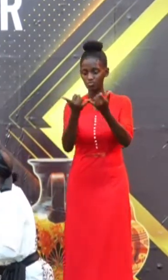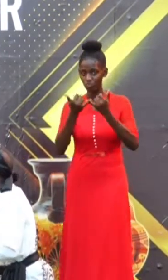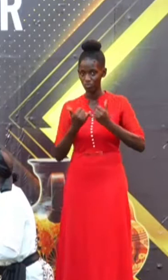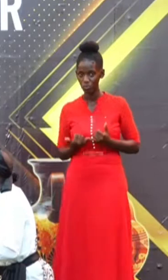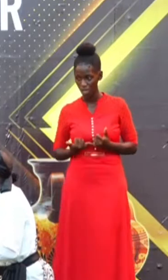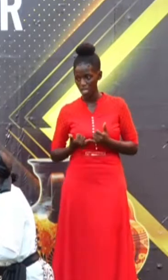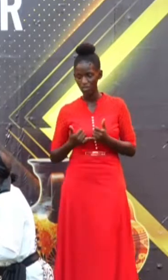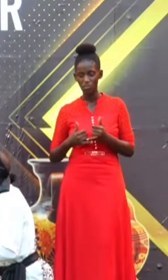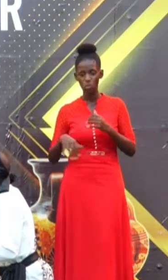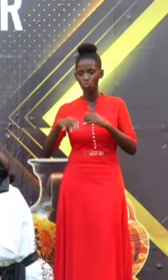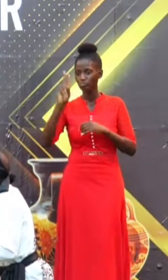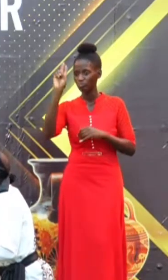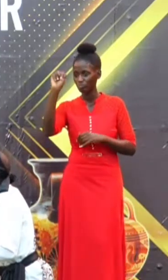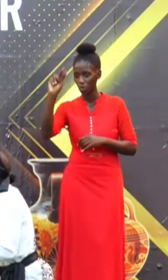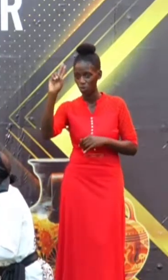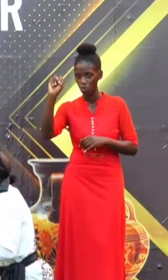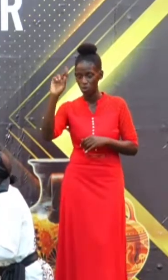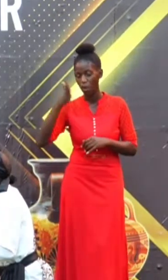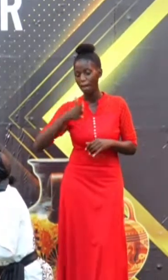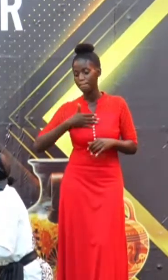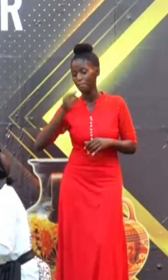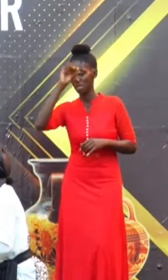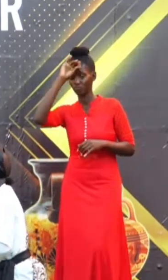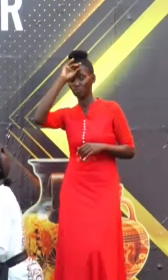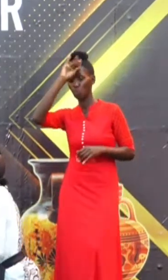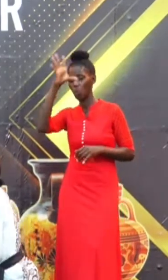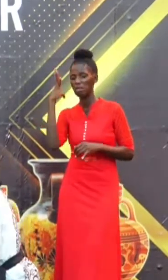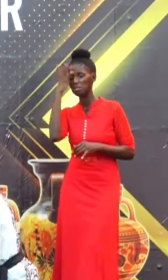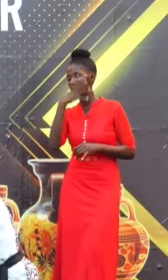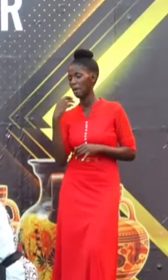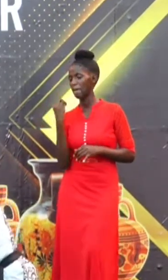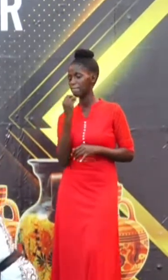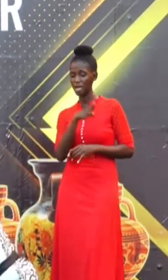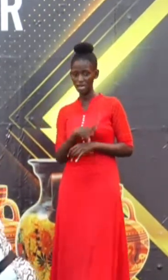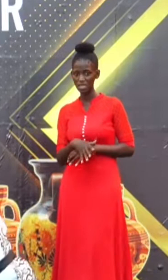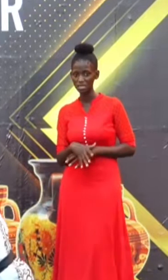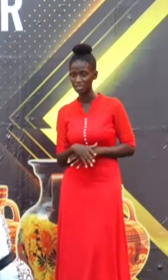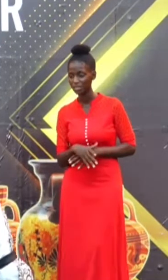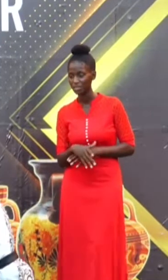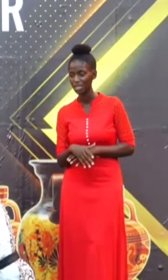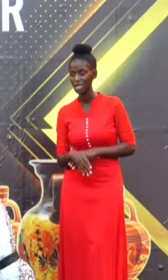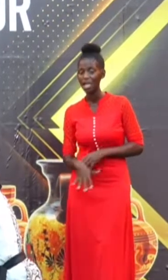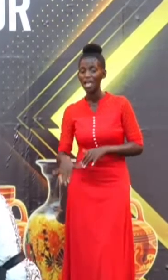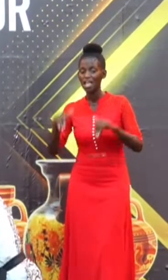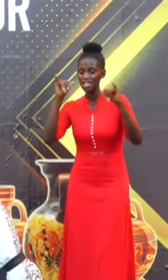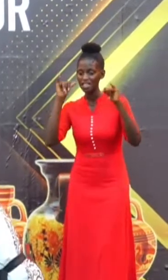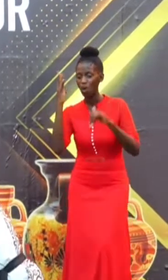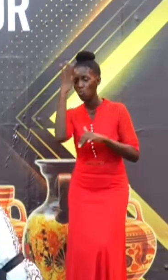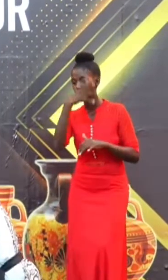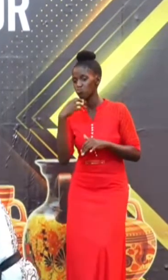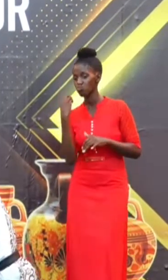leka naawe vasutirirabika bulungi eyo ndabika yakungulu ayi kabaka akaswero bulungi